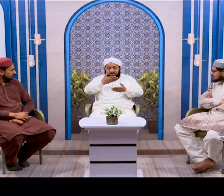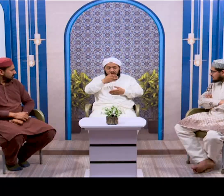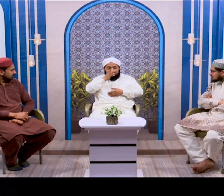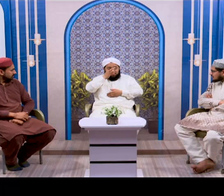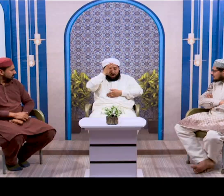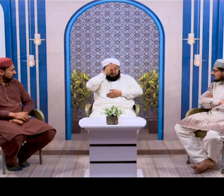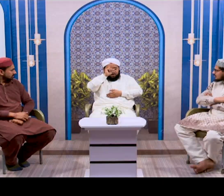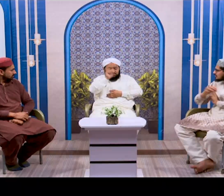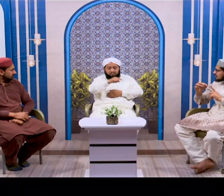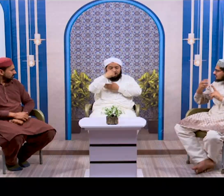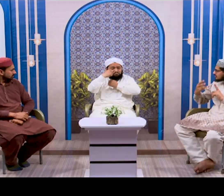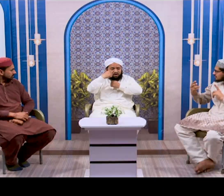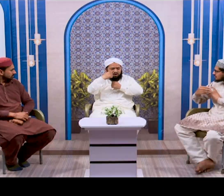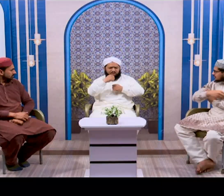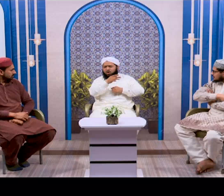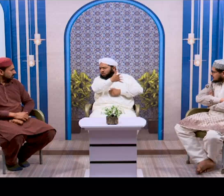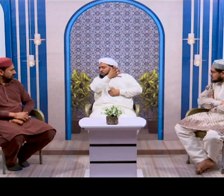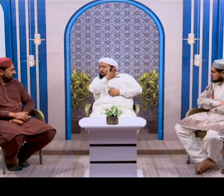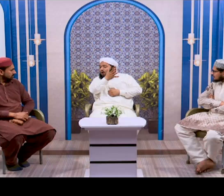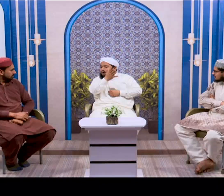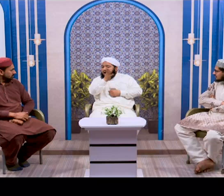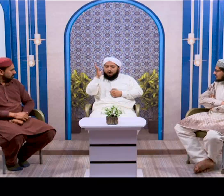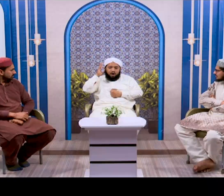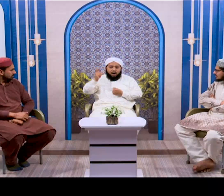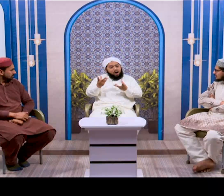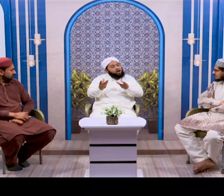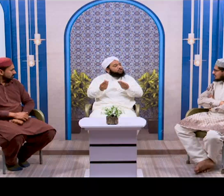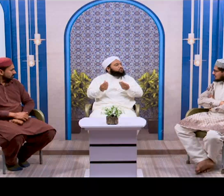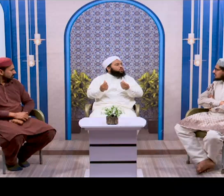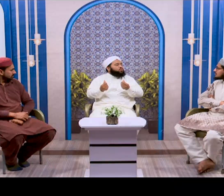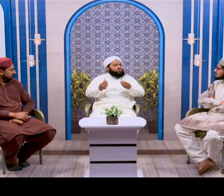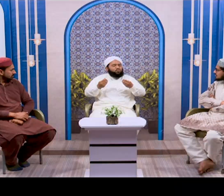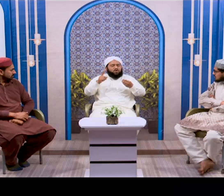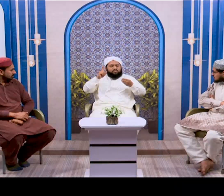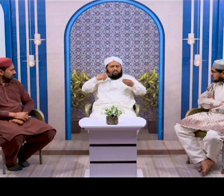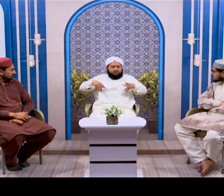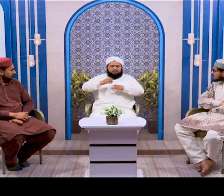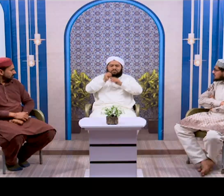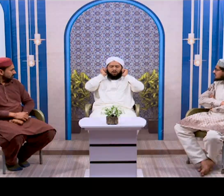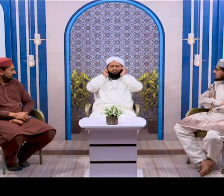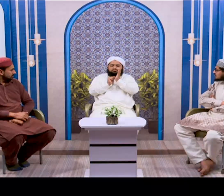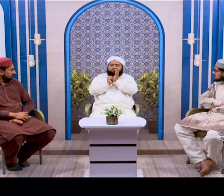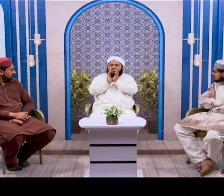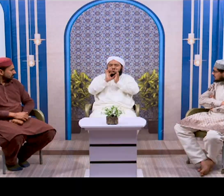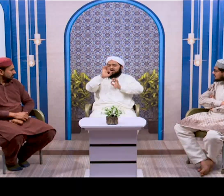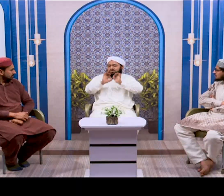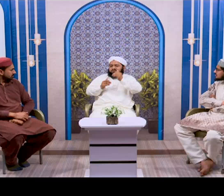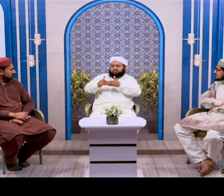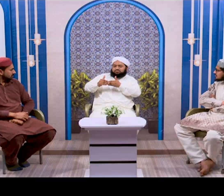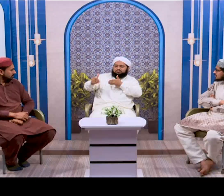حوالے سے فرماتے ہیں، معجزات کو مطلقاً غلط بتانے والا کافر ہے۔ اللہ پاک ہمیں ایسی الٹی عقل سے بچائے اور ایسے لوگوں